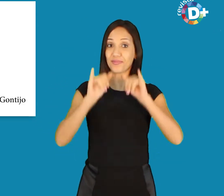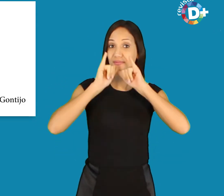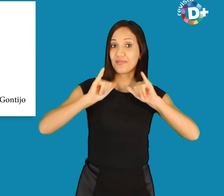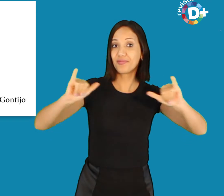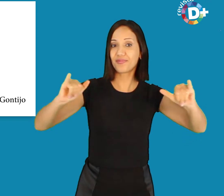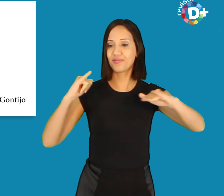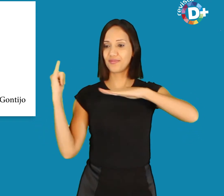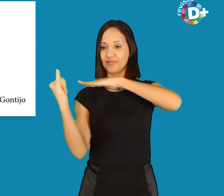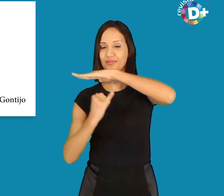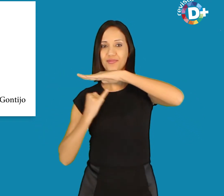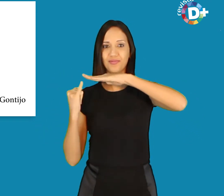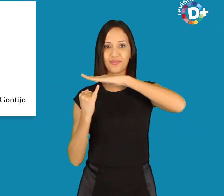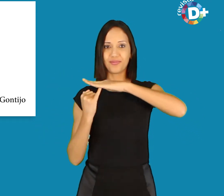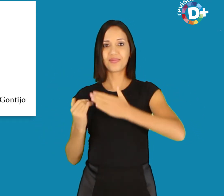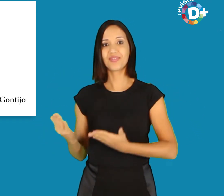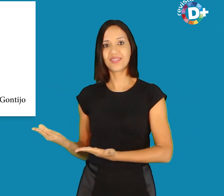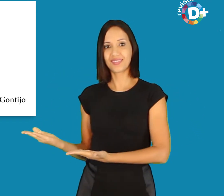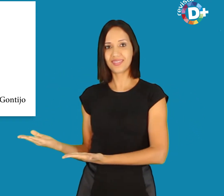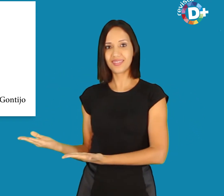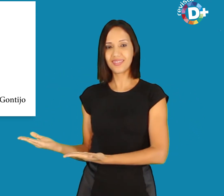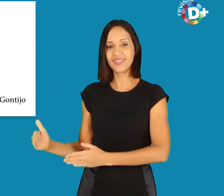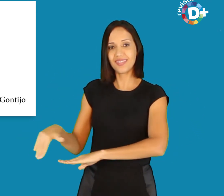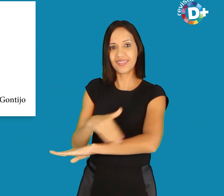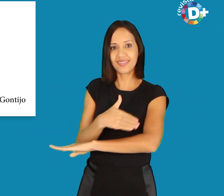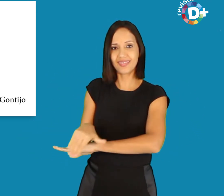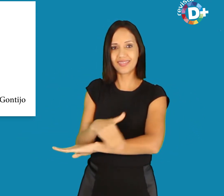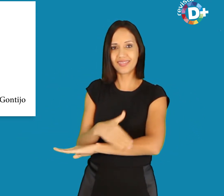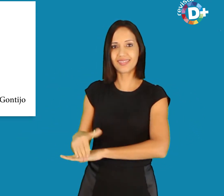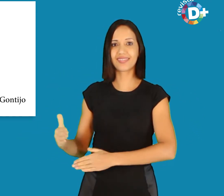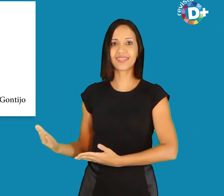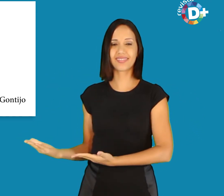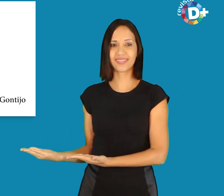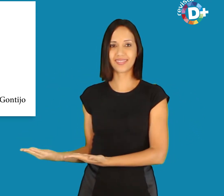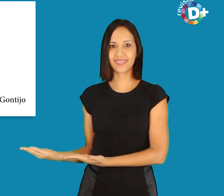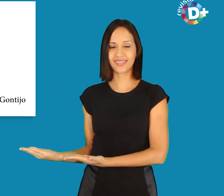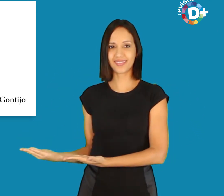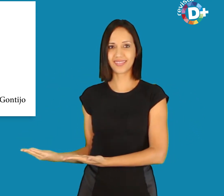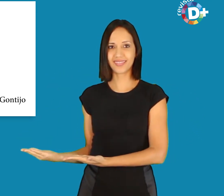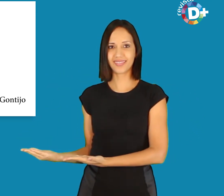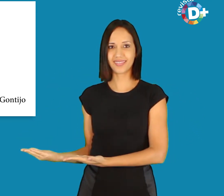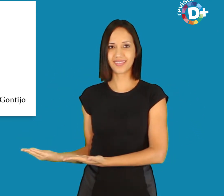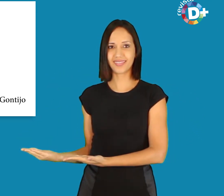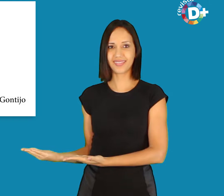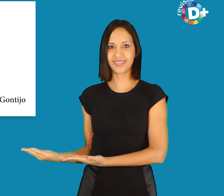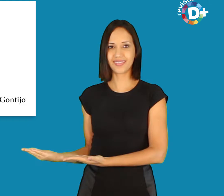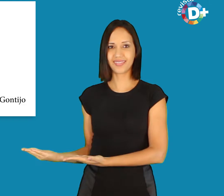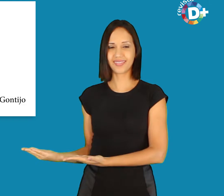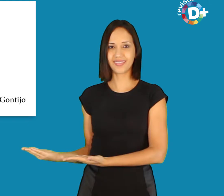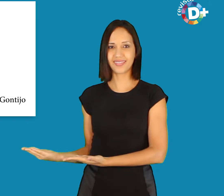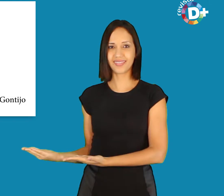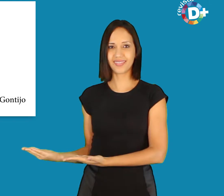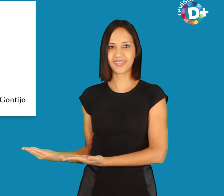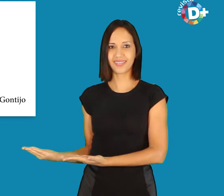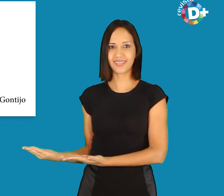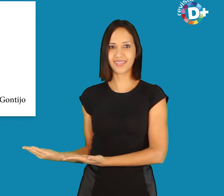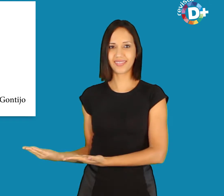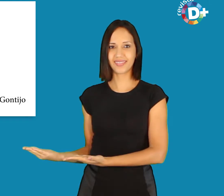serviço instituto paulo gontijo endereço rua major prado 42 indianápolis são